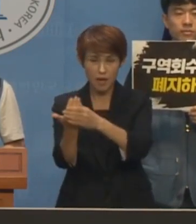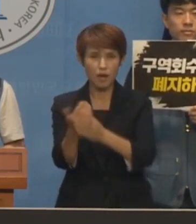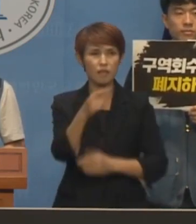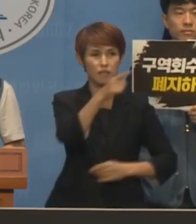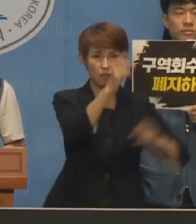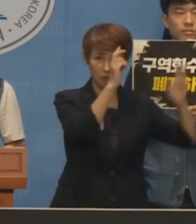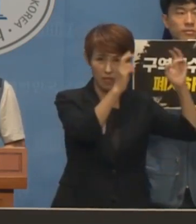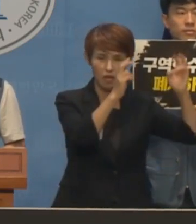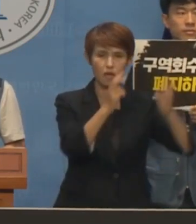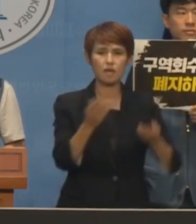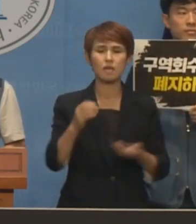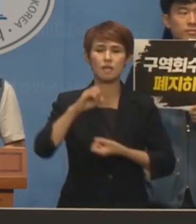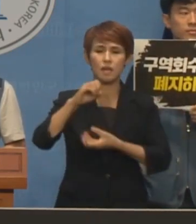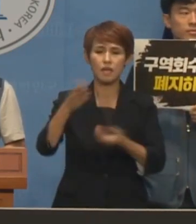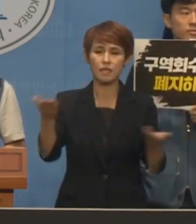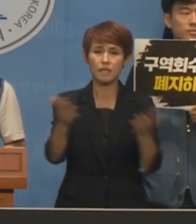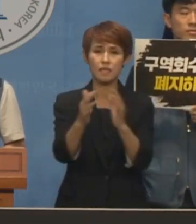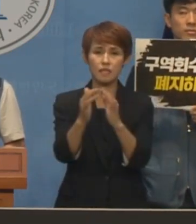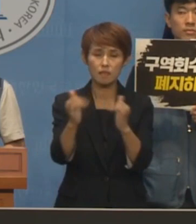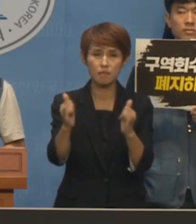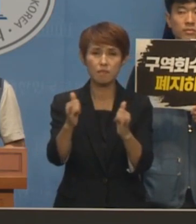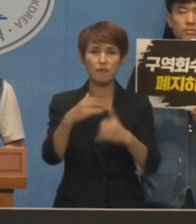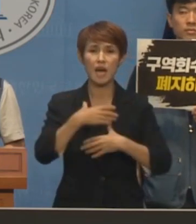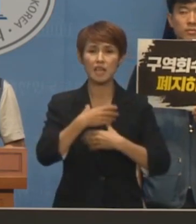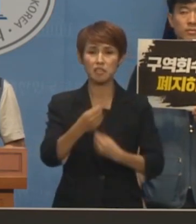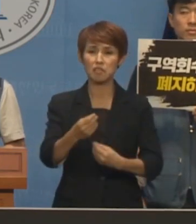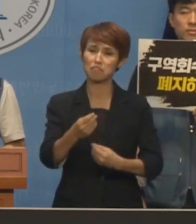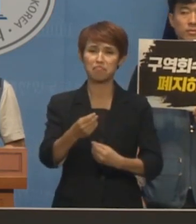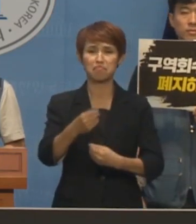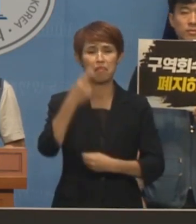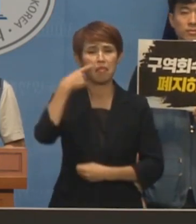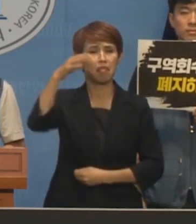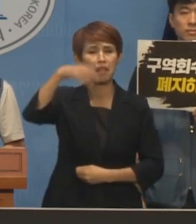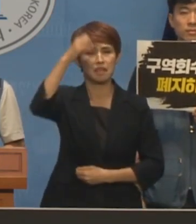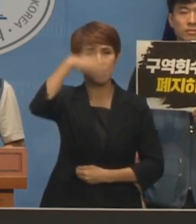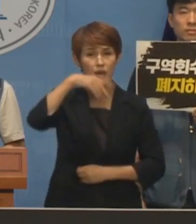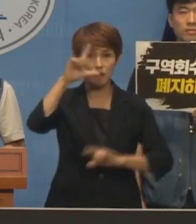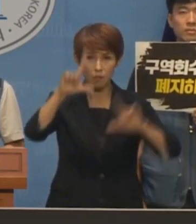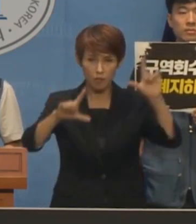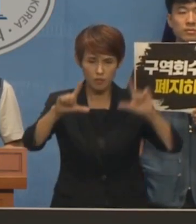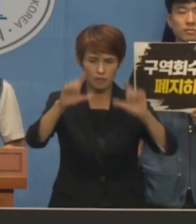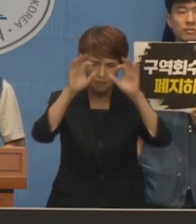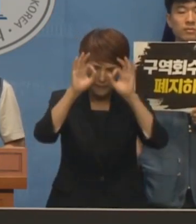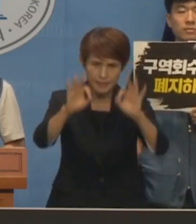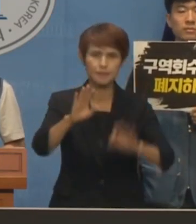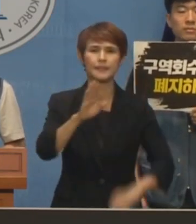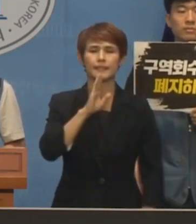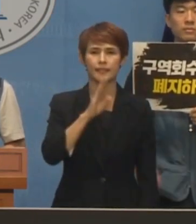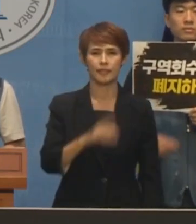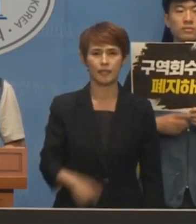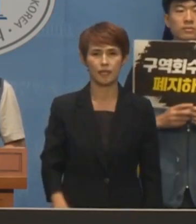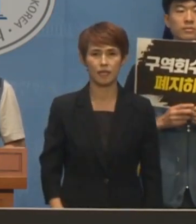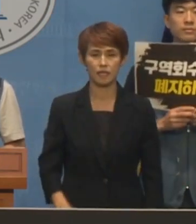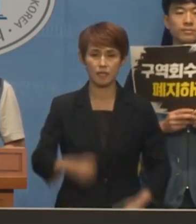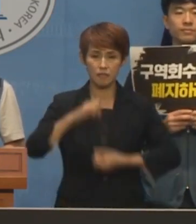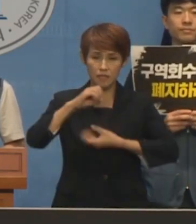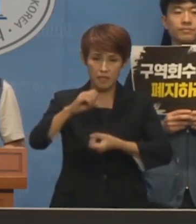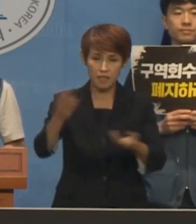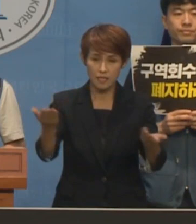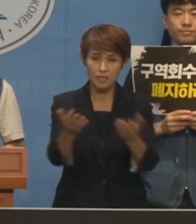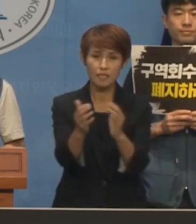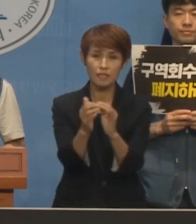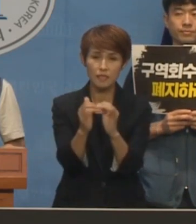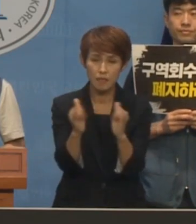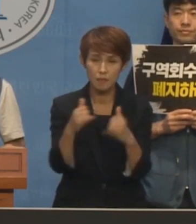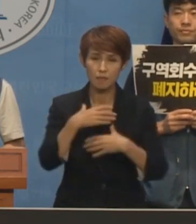택배노동자들의 안전을 얼마나 소홀히 다뤄 왔는지를 여실히 보여주는 사례이며 쿠팡은 택배 노동자들의 안전을